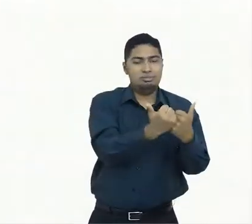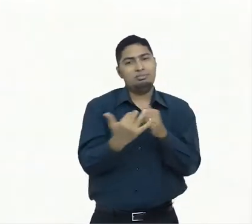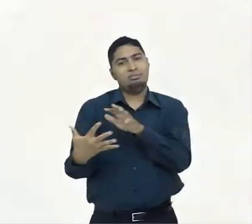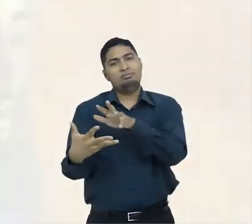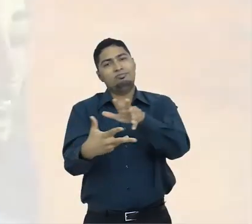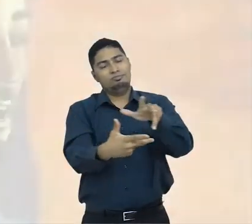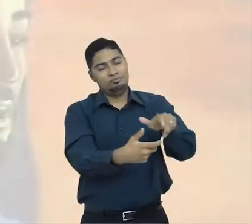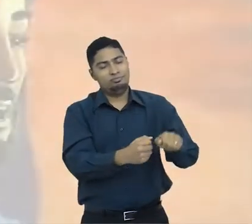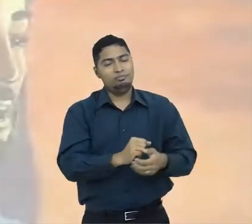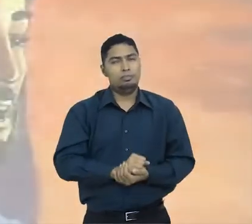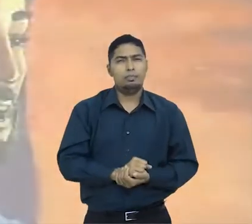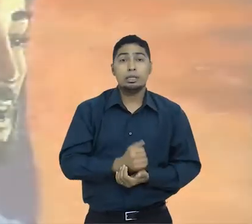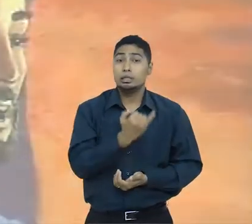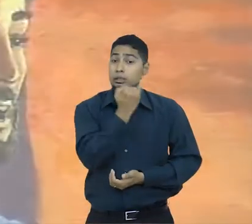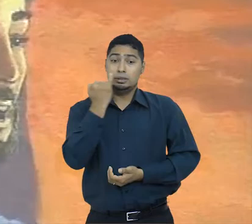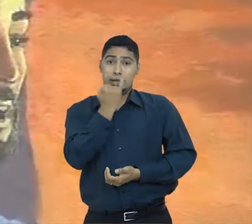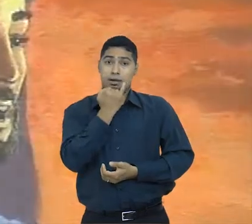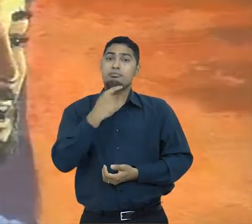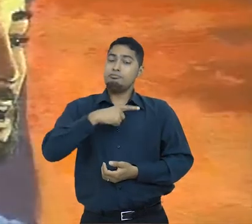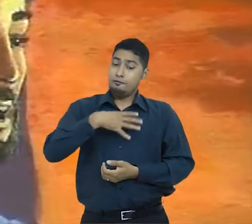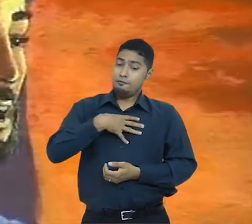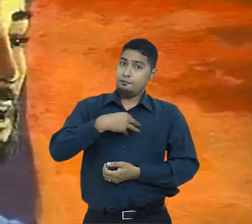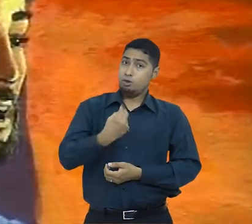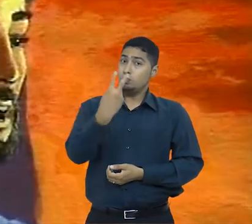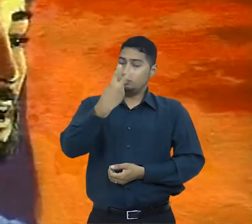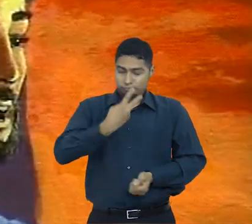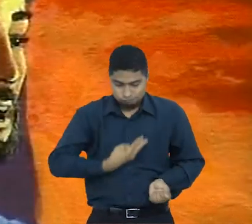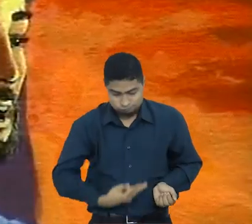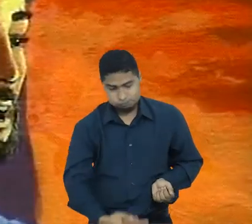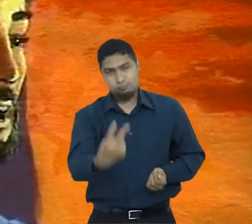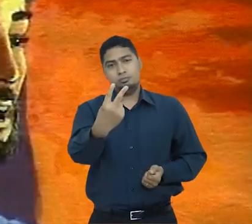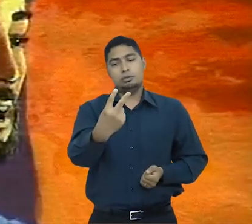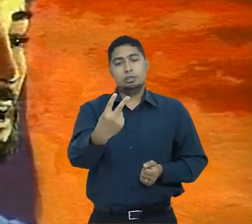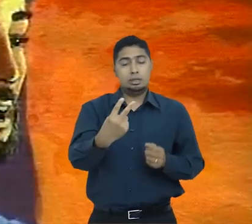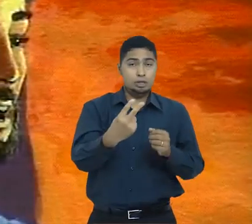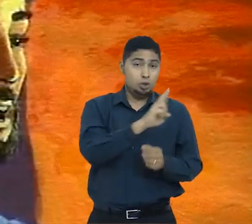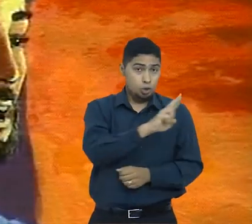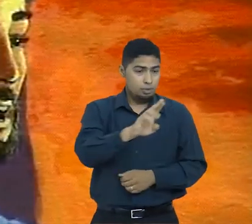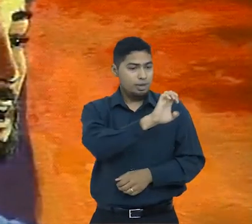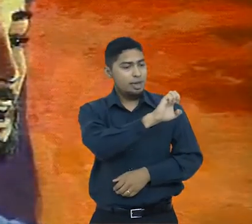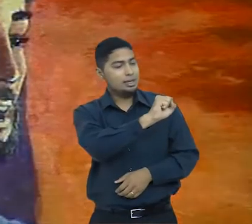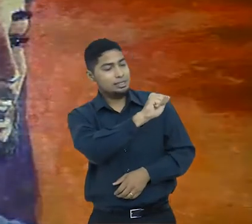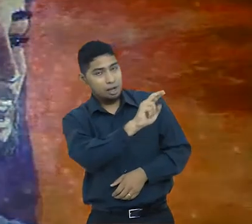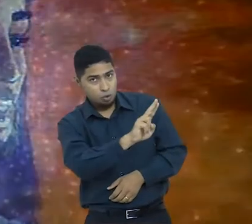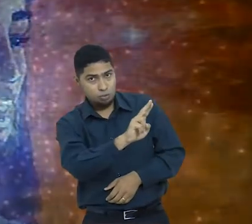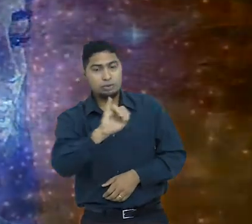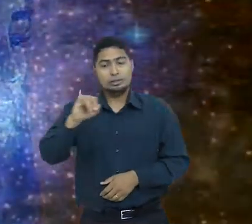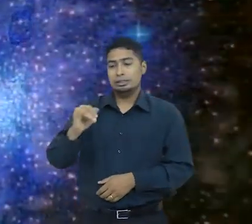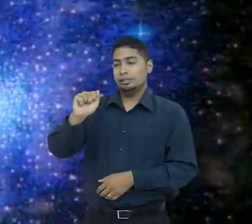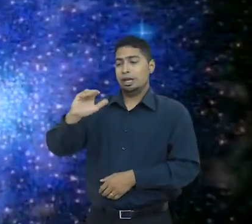Isaque teve filhos gêmeos, Esaú e Jacó. Mais tarde, Deus mudou o nome de Jacó para Israel, escolhido para